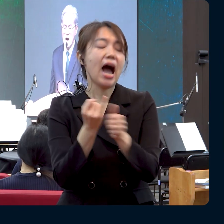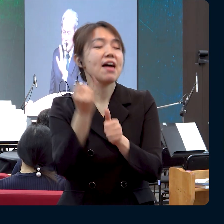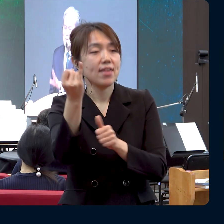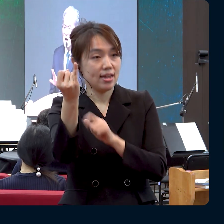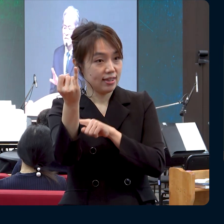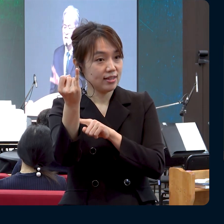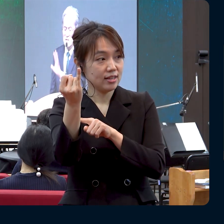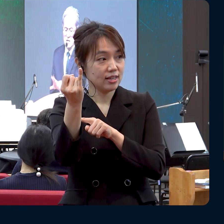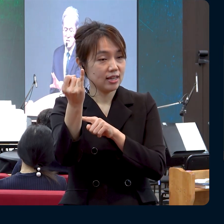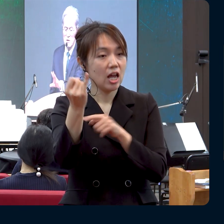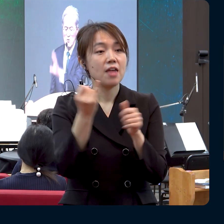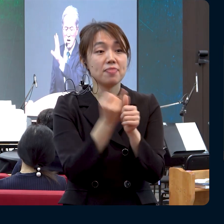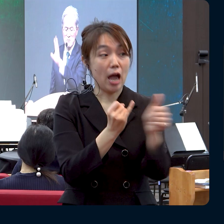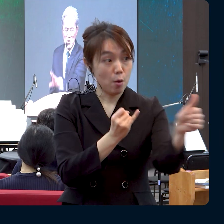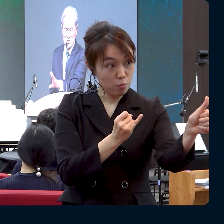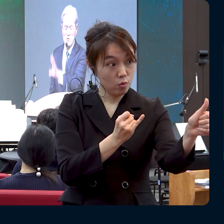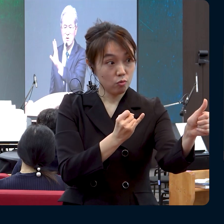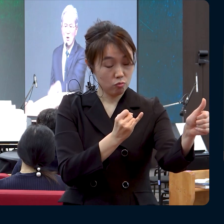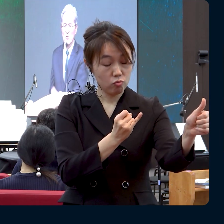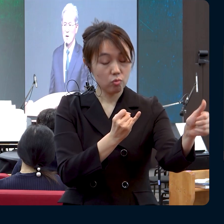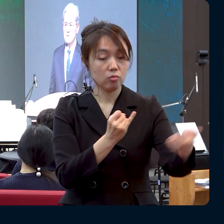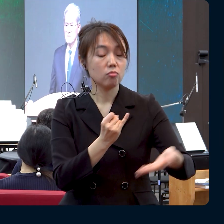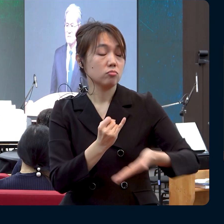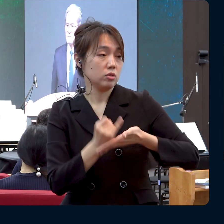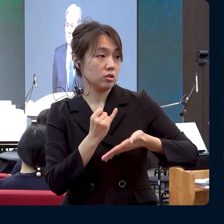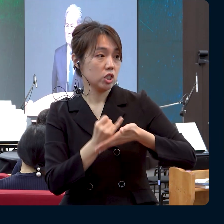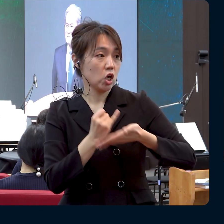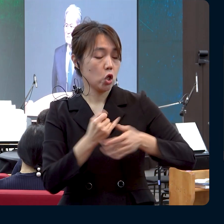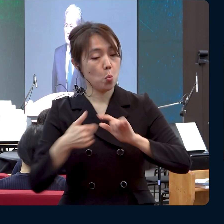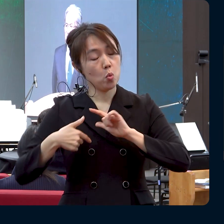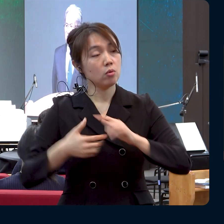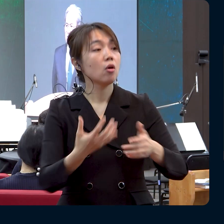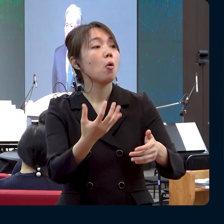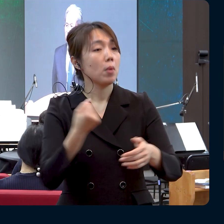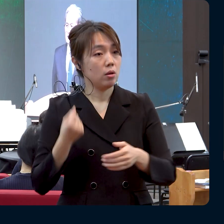가족들로부터 합당한 칭찬과 명성을 얻어야 합니다.